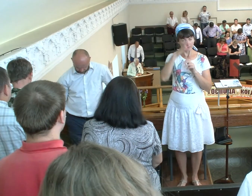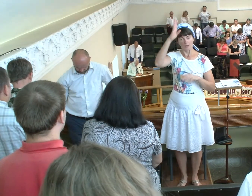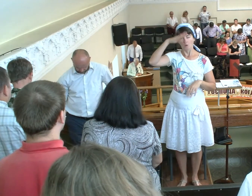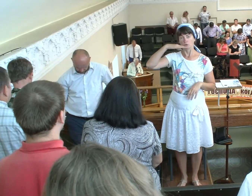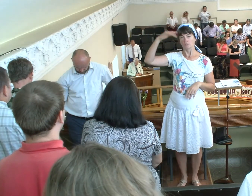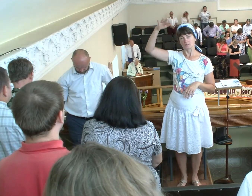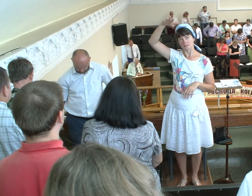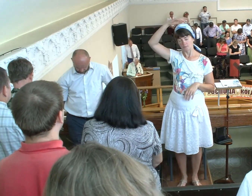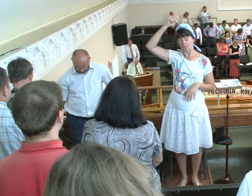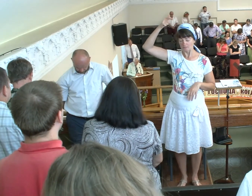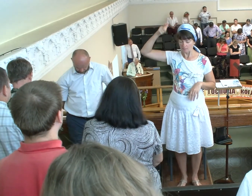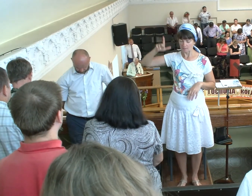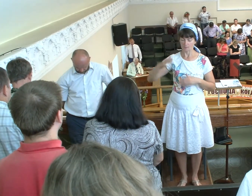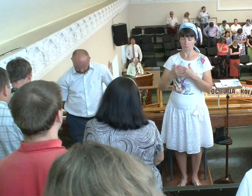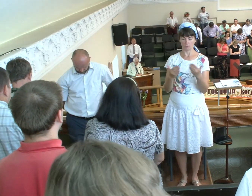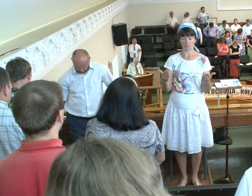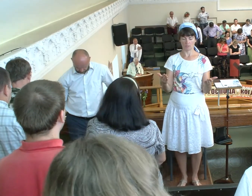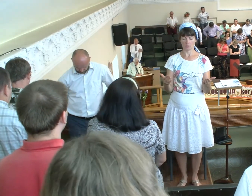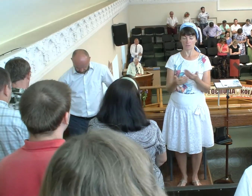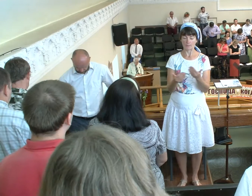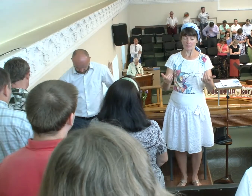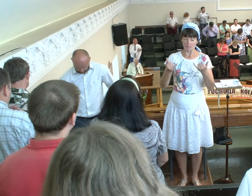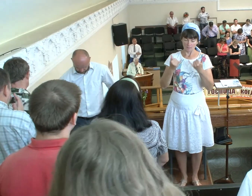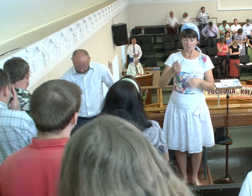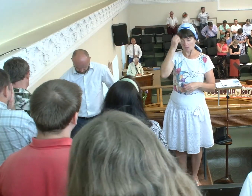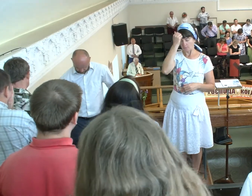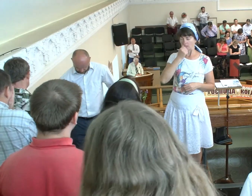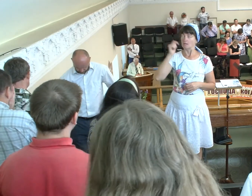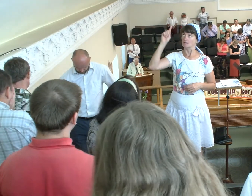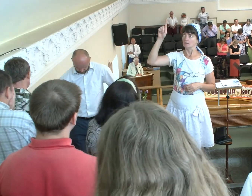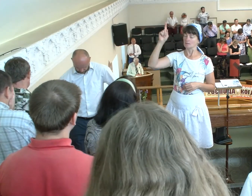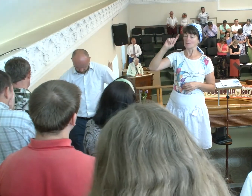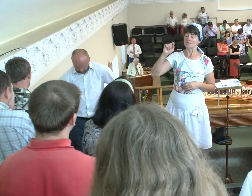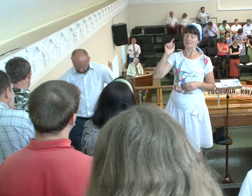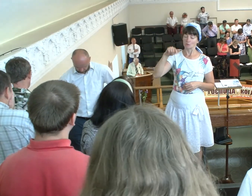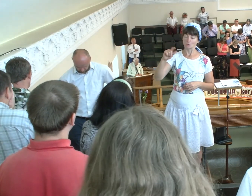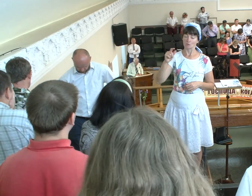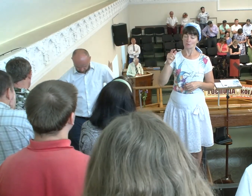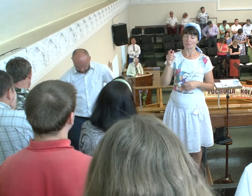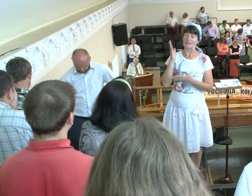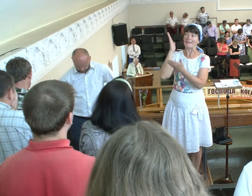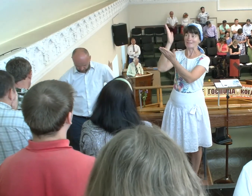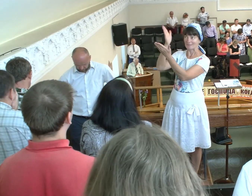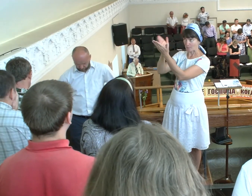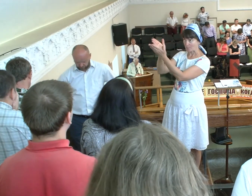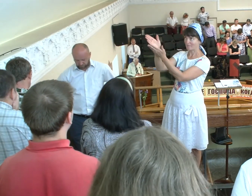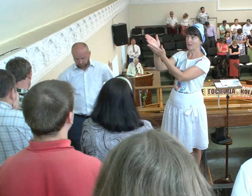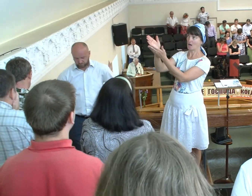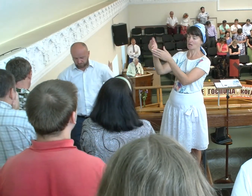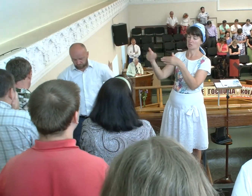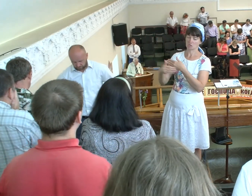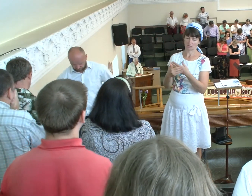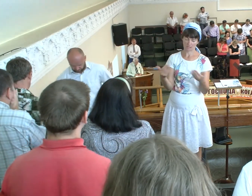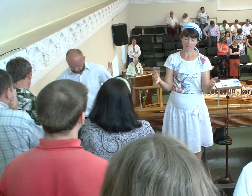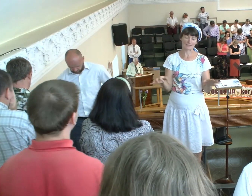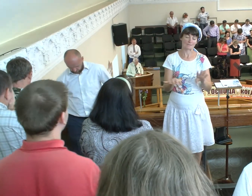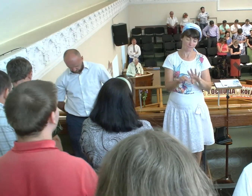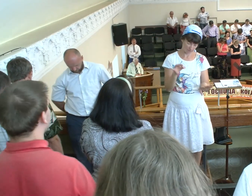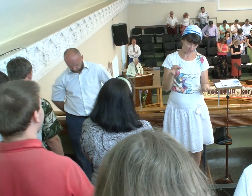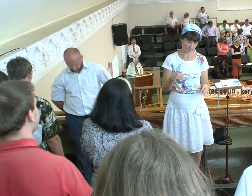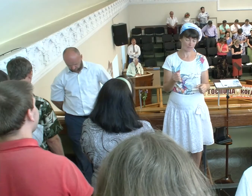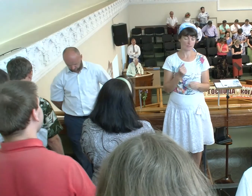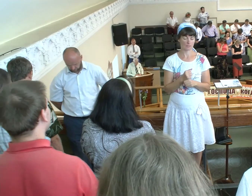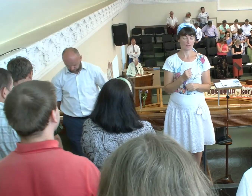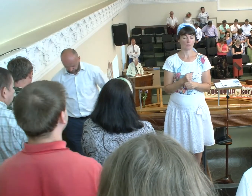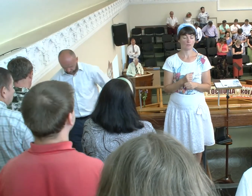Отец Небесный, Господь наш, мы сегодня благодарны Тебе, что Ты ориентируешь нас на выбор. Ты ориентируешь нас